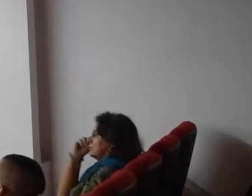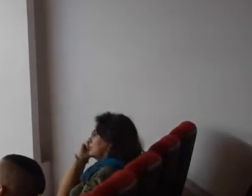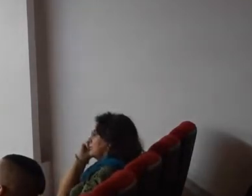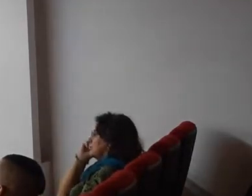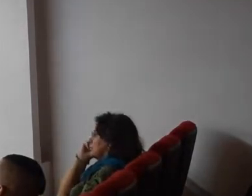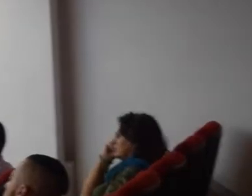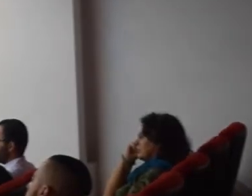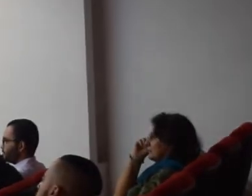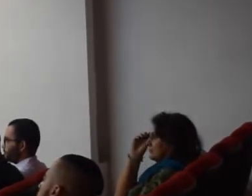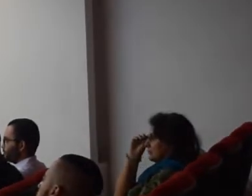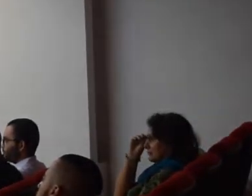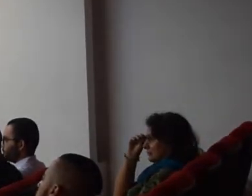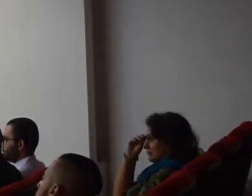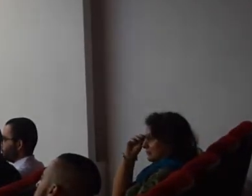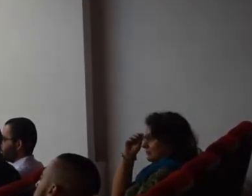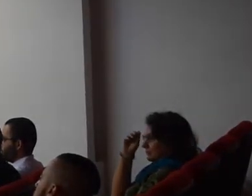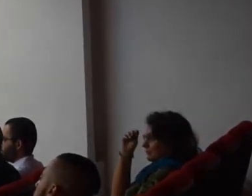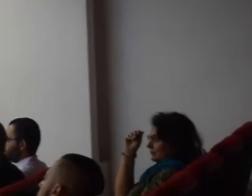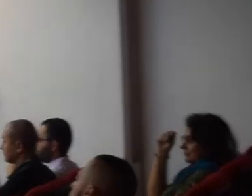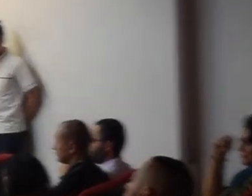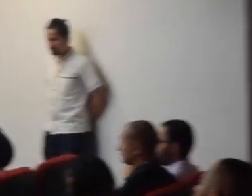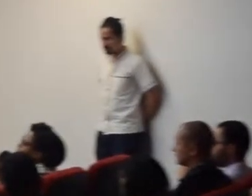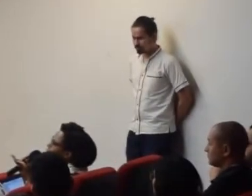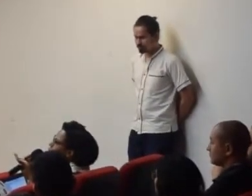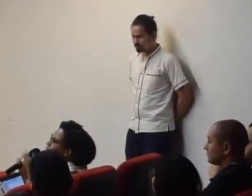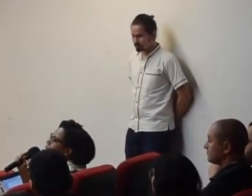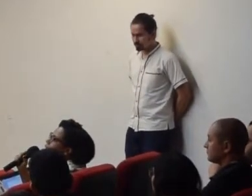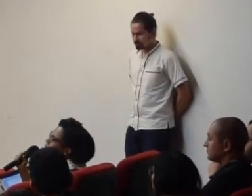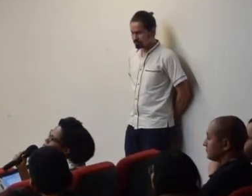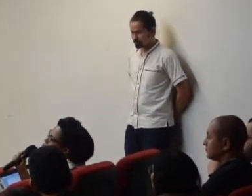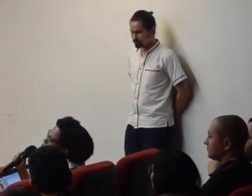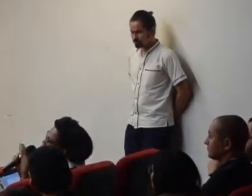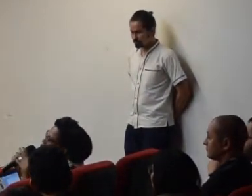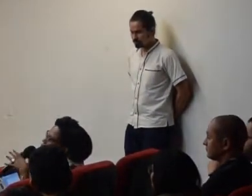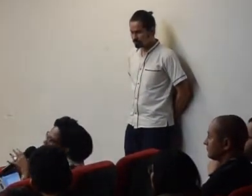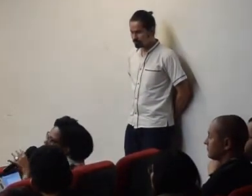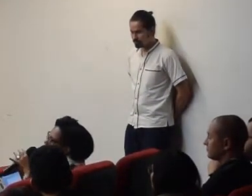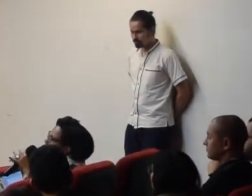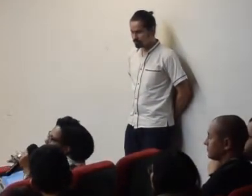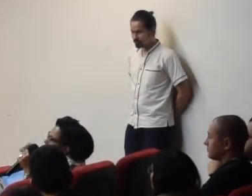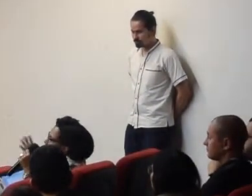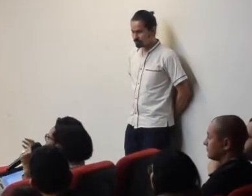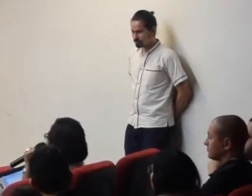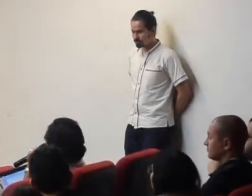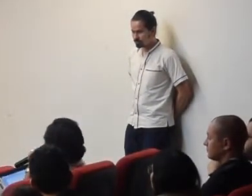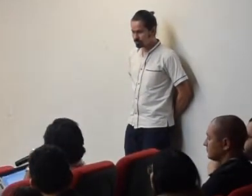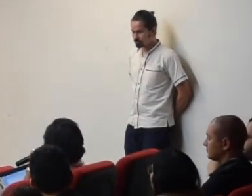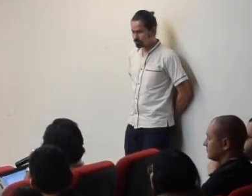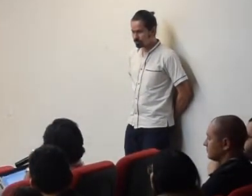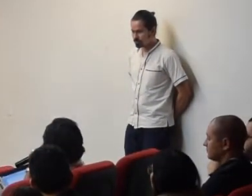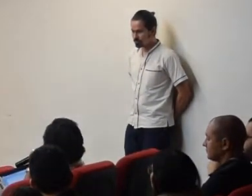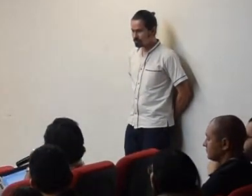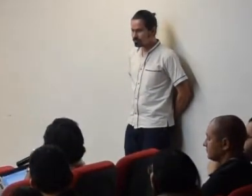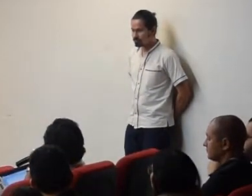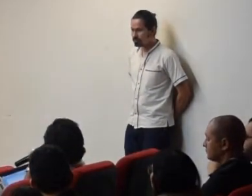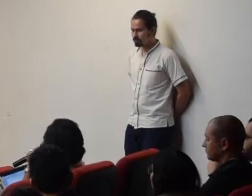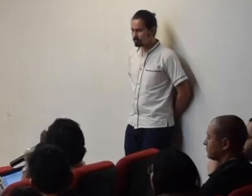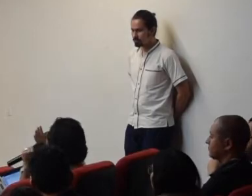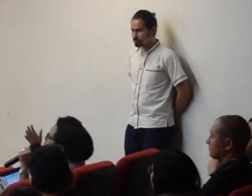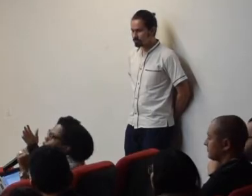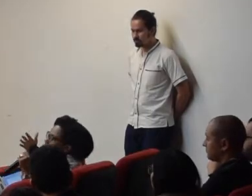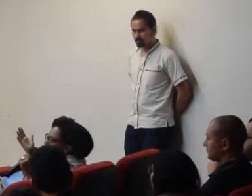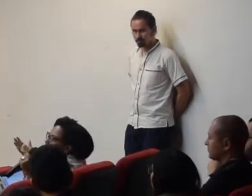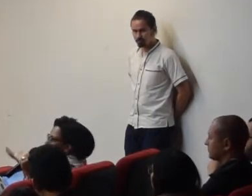puede ser que yo no tenga claridad del objetivo de qué vamos a construir. Porque muchas veces una reunión solo para revisión